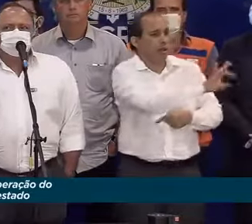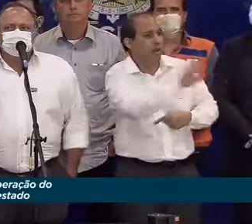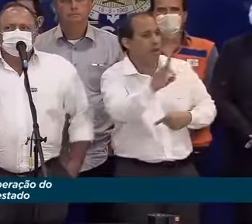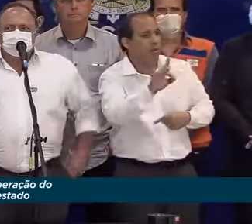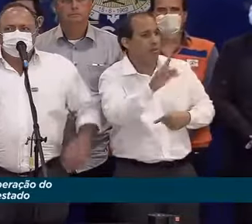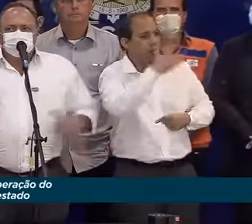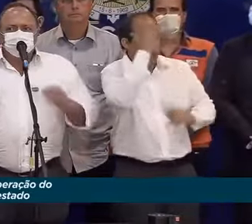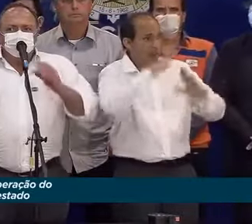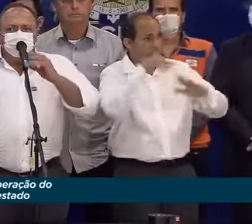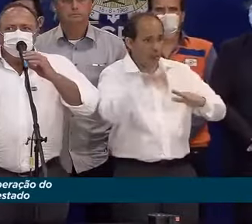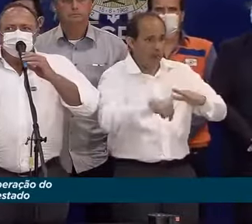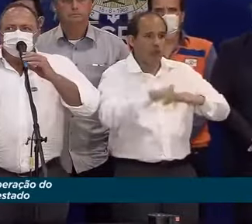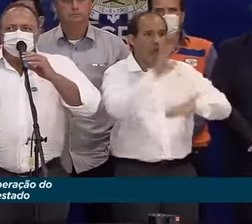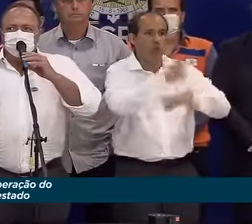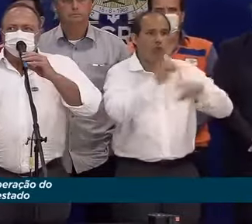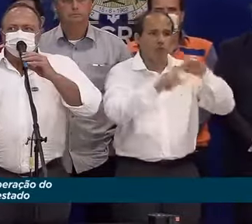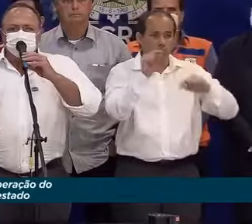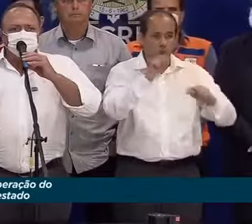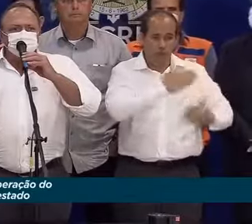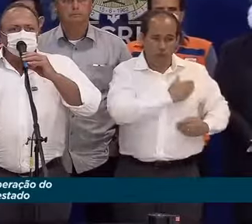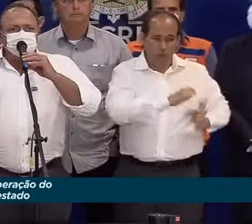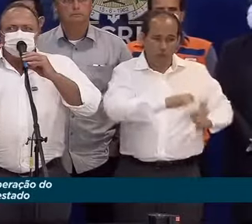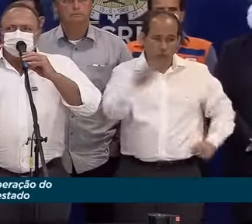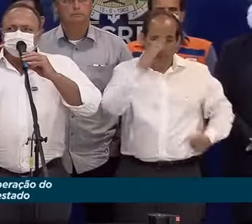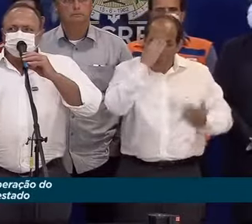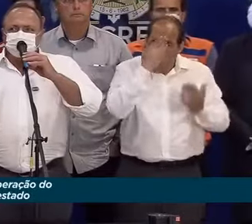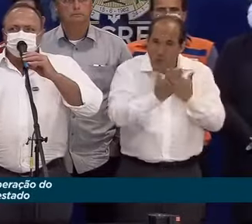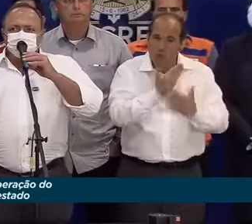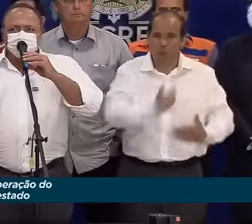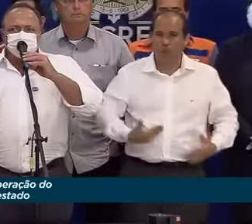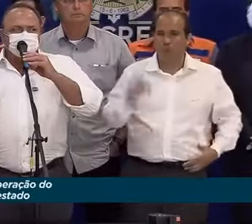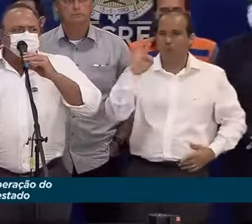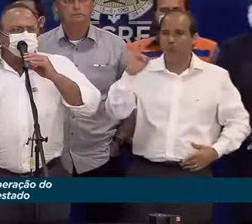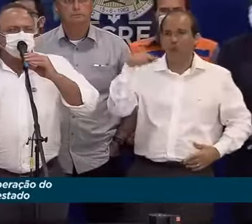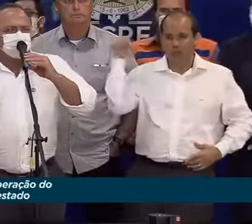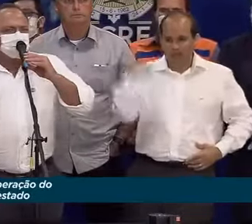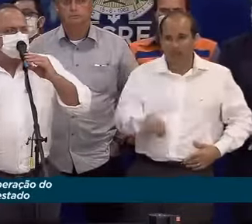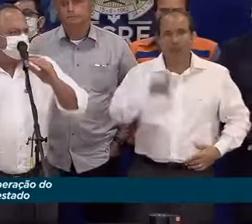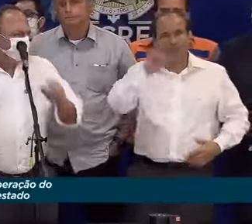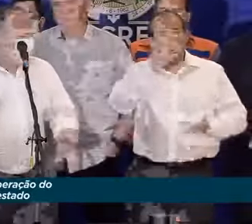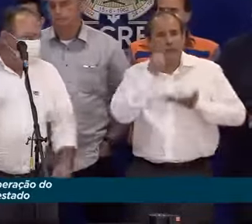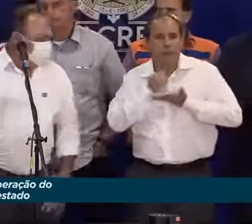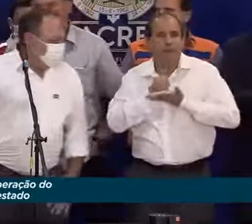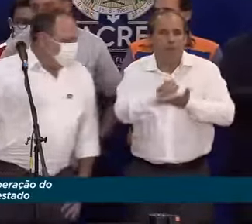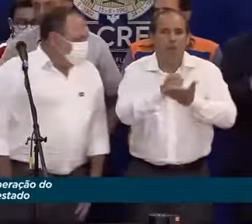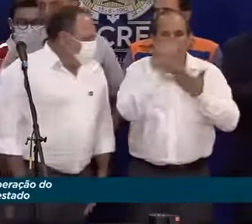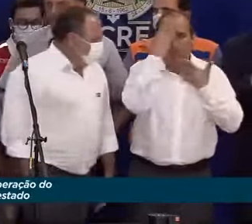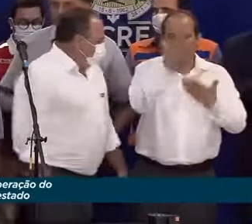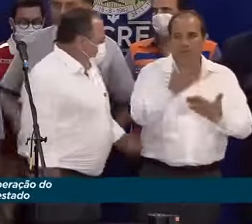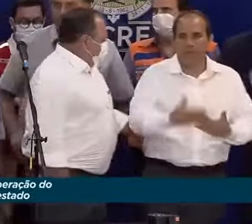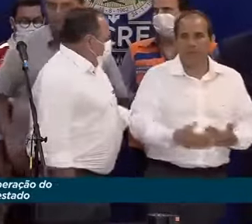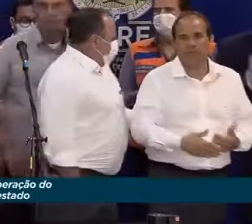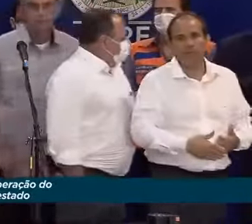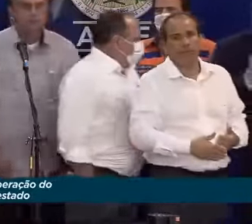Acre, confiem no governo federal, nós estamos aqui para apoiá-los. Muito obrigado.